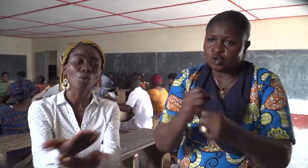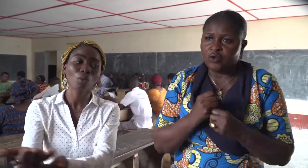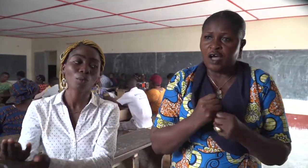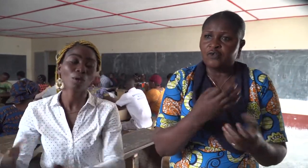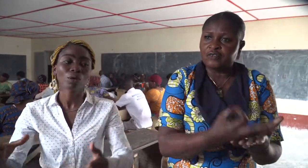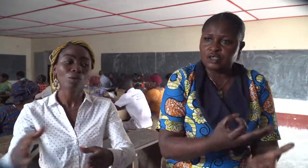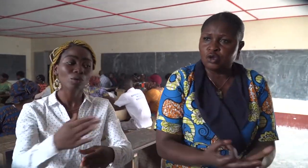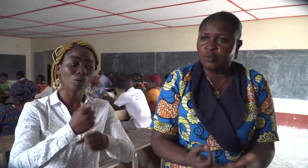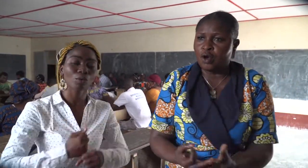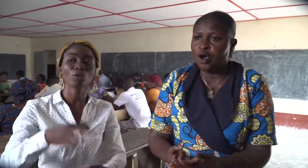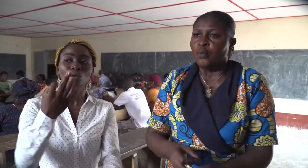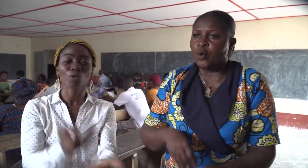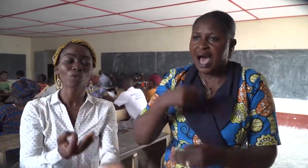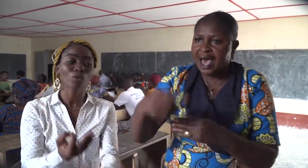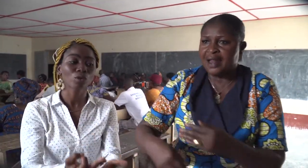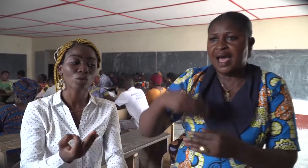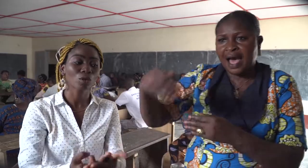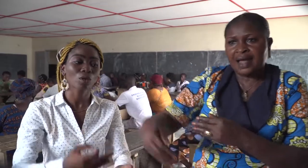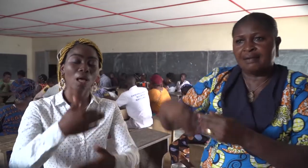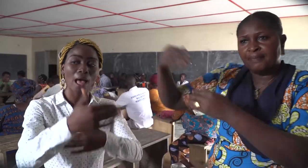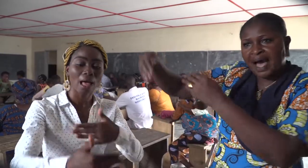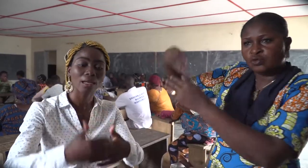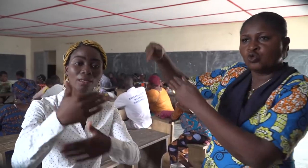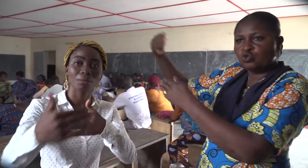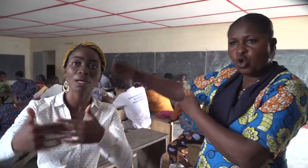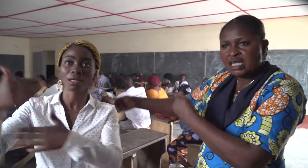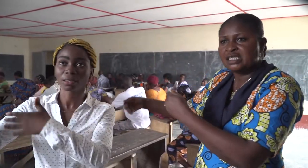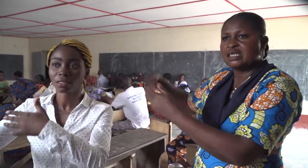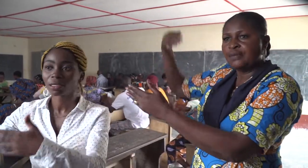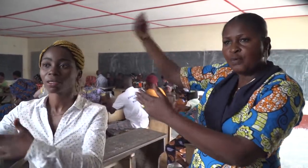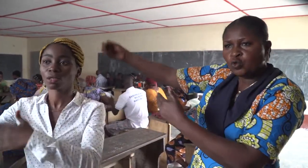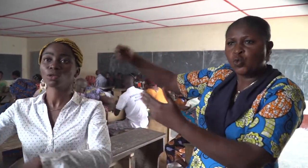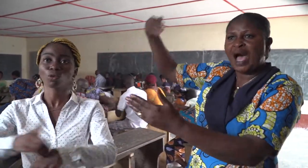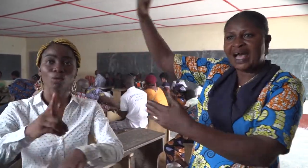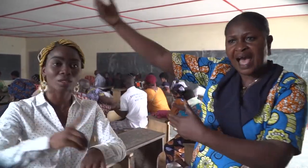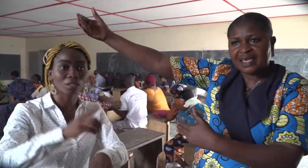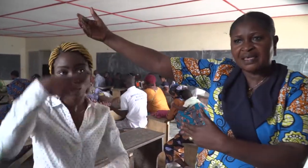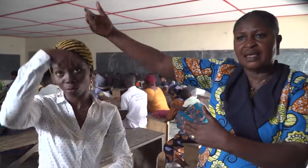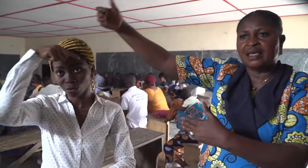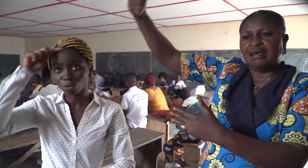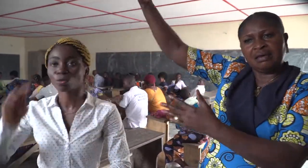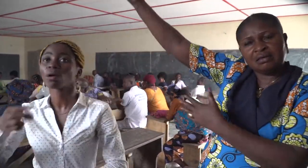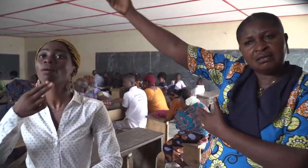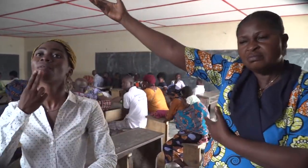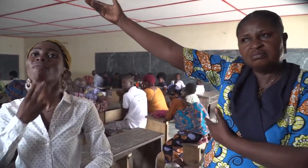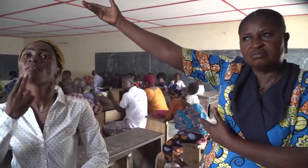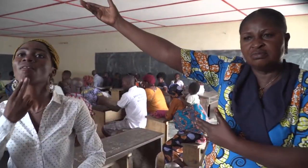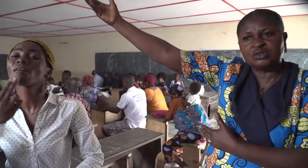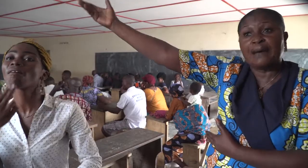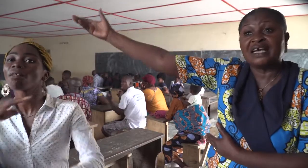recevoir du financement pour aller partout, d'Olézi, Ponte-Noir, Kali, juste après